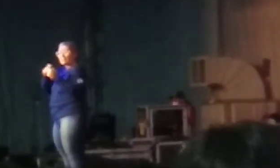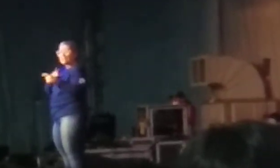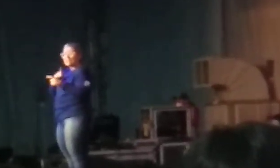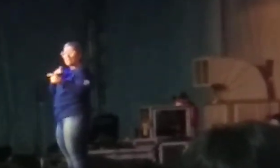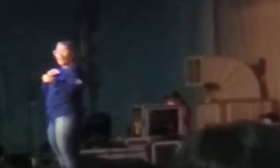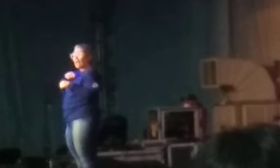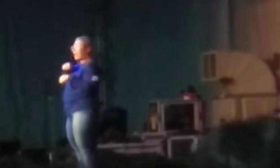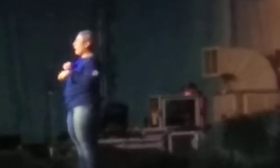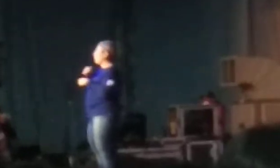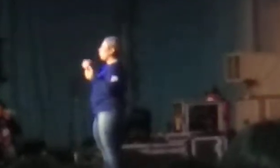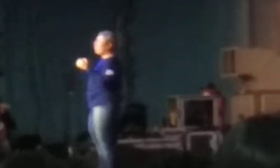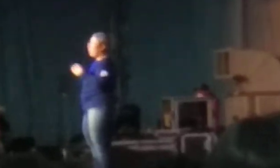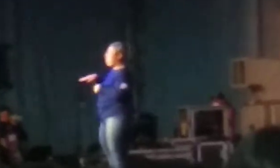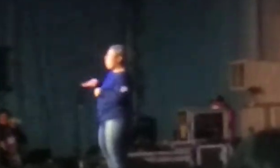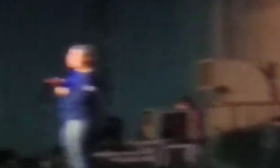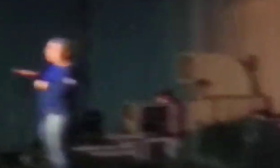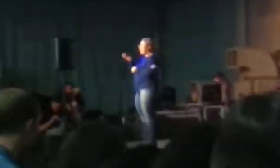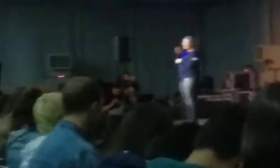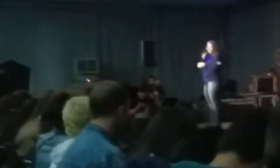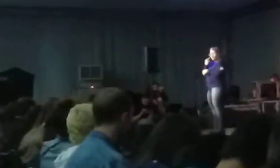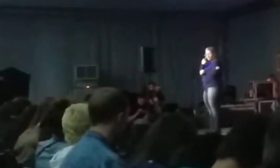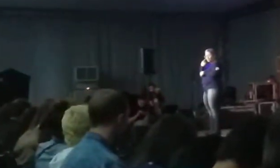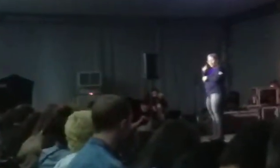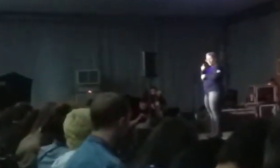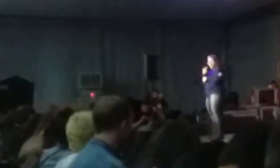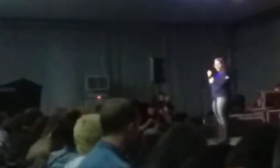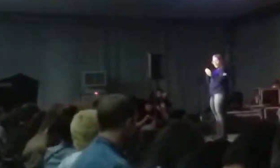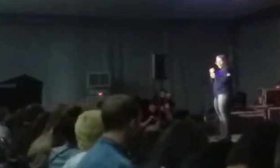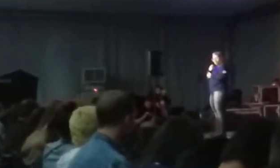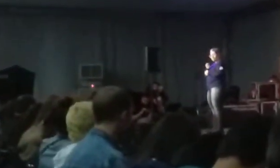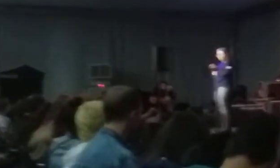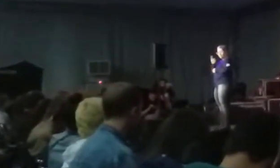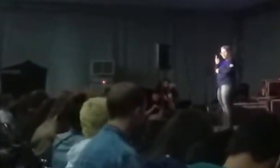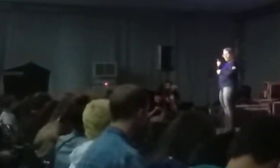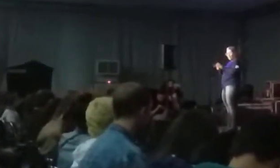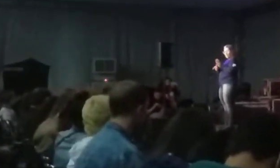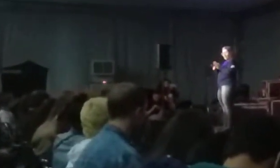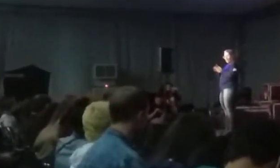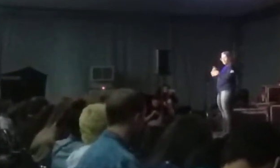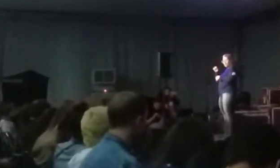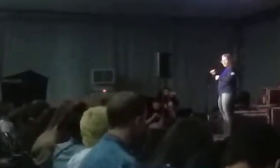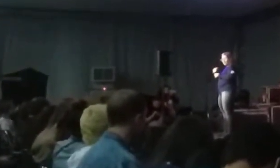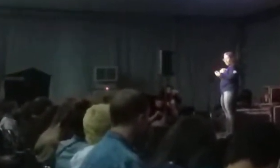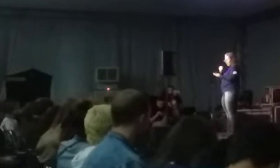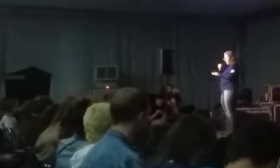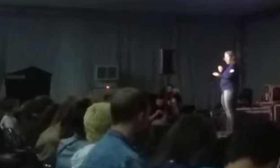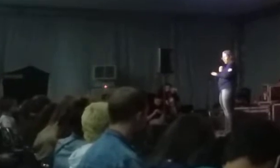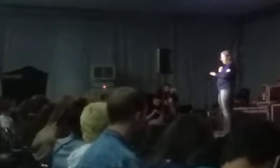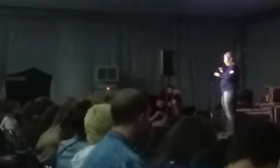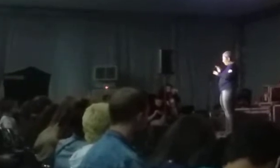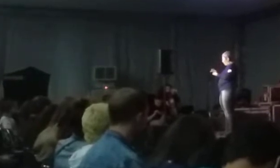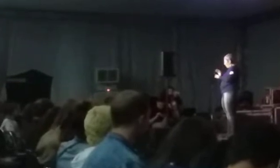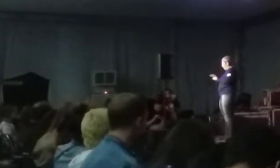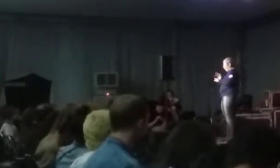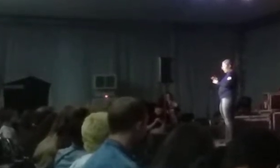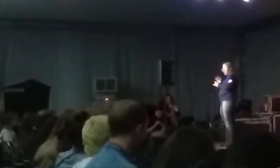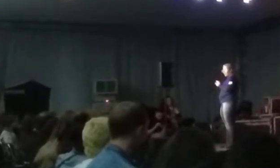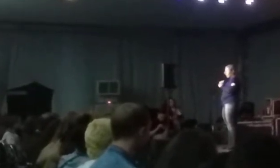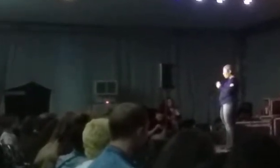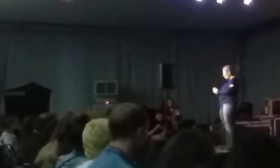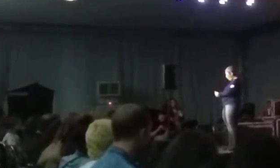ronda, se ele acha qualquer carro esquisito, antes de parar, ele joga o número da placa no banco de dados. E